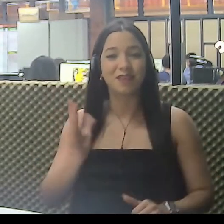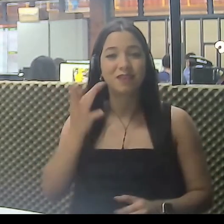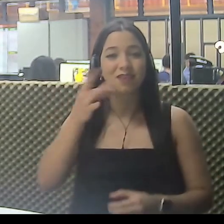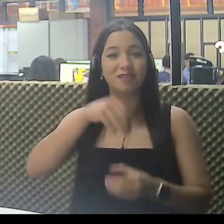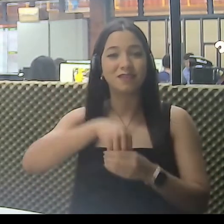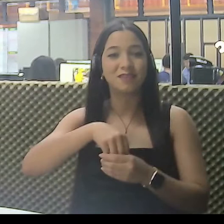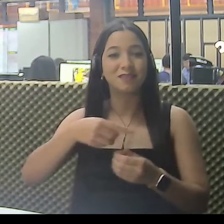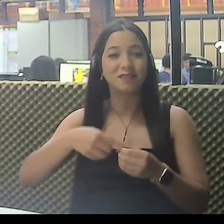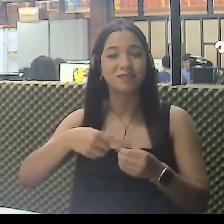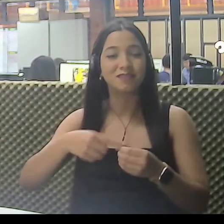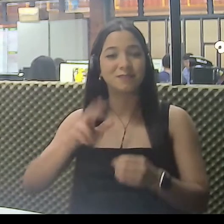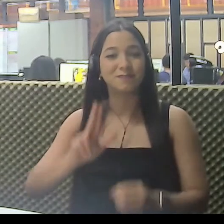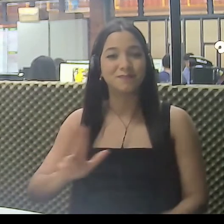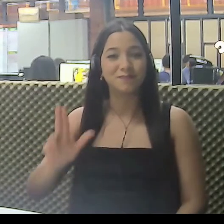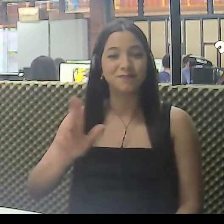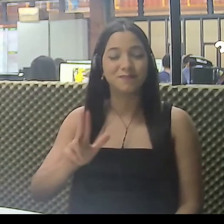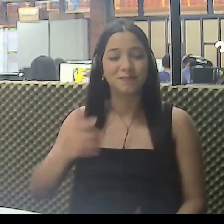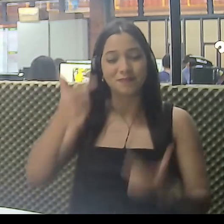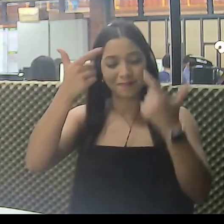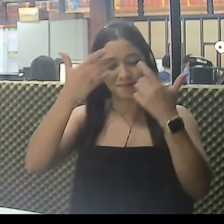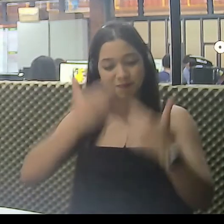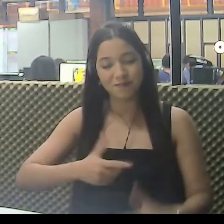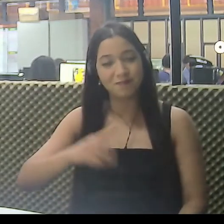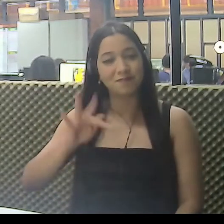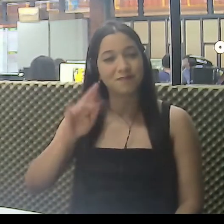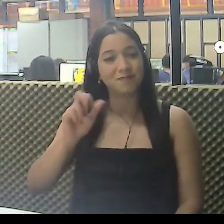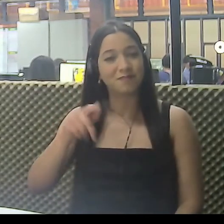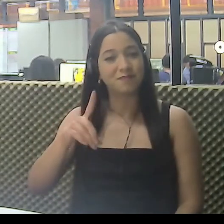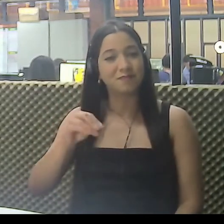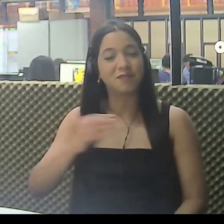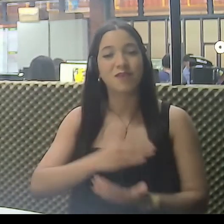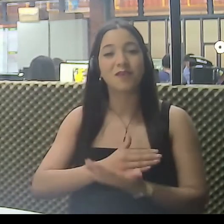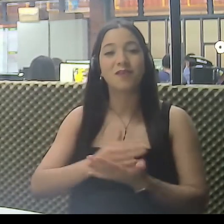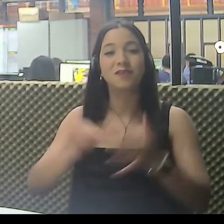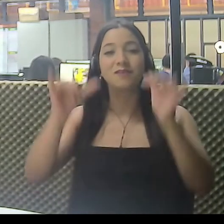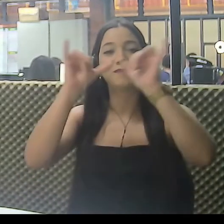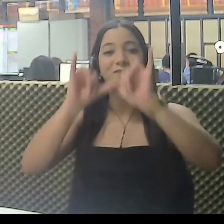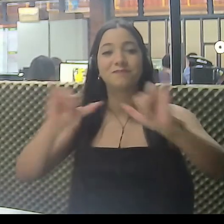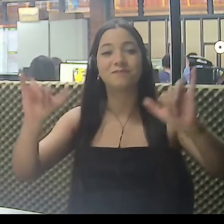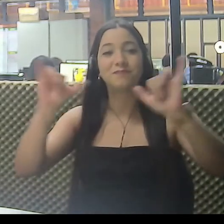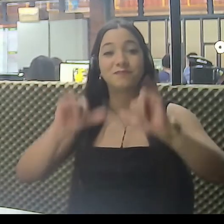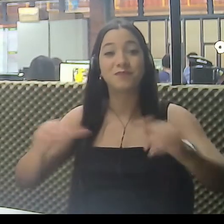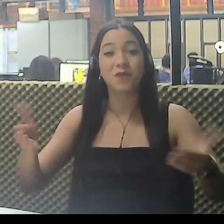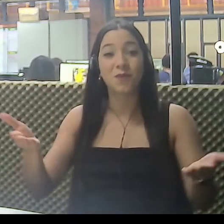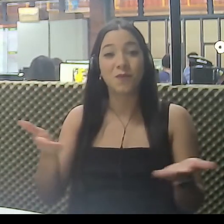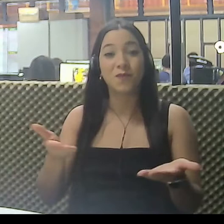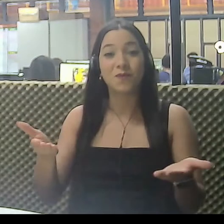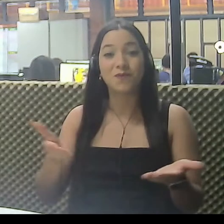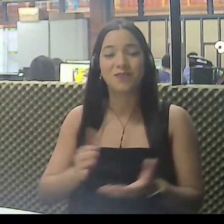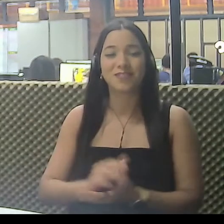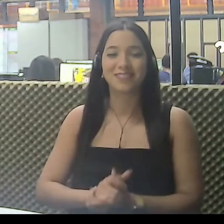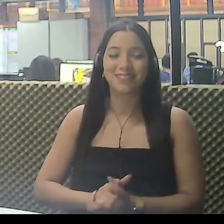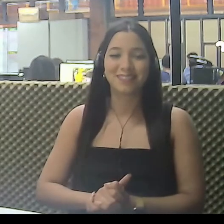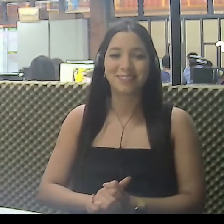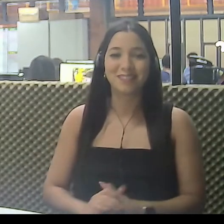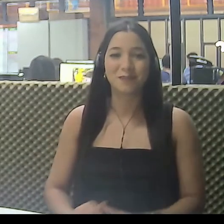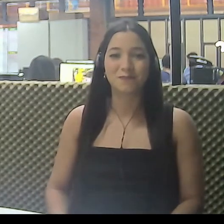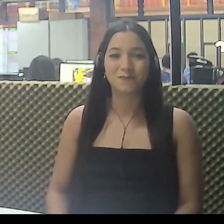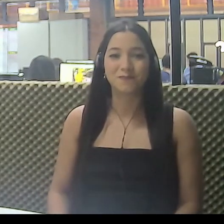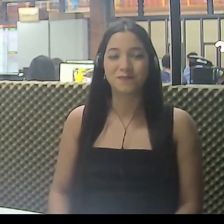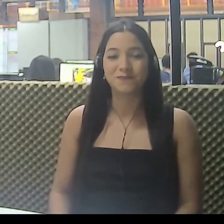fato acontece em Uberlândia. Eu sou o Fernando Cássio e começamos com os destaques da edição de hoje.